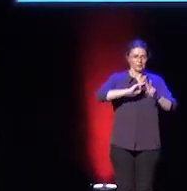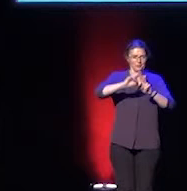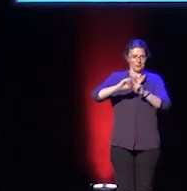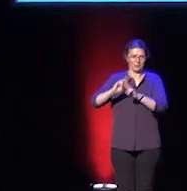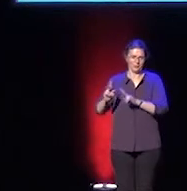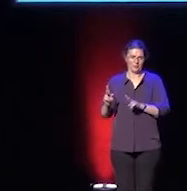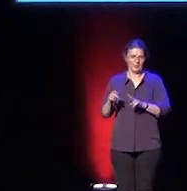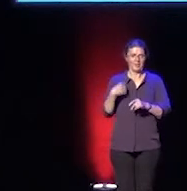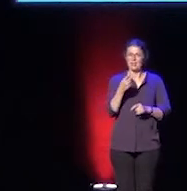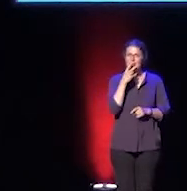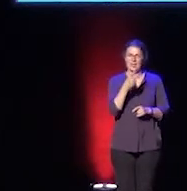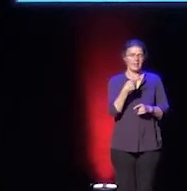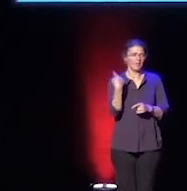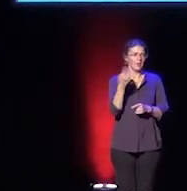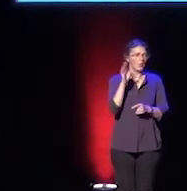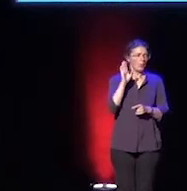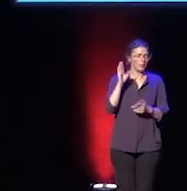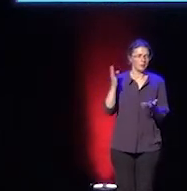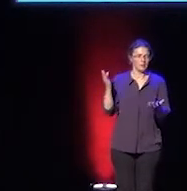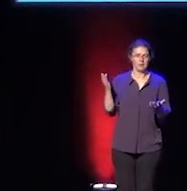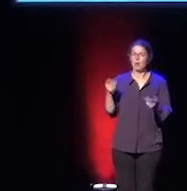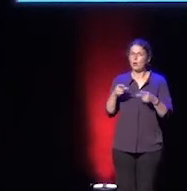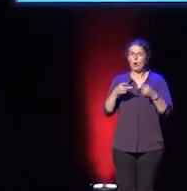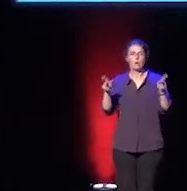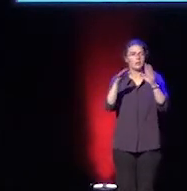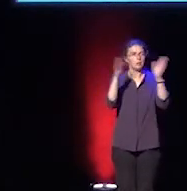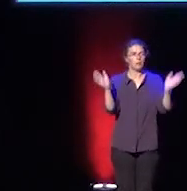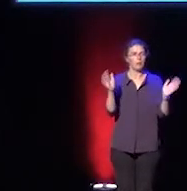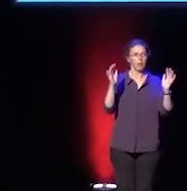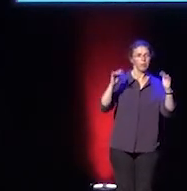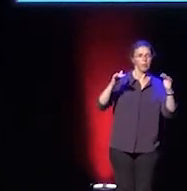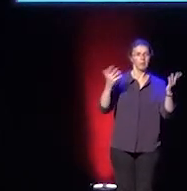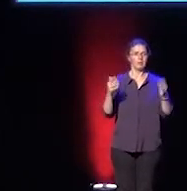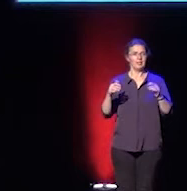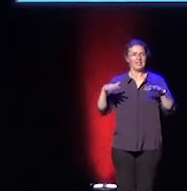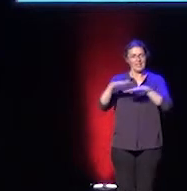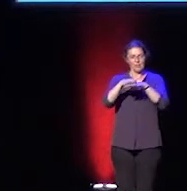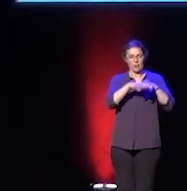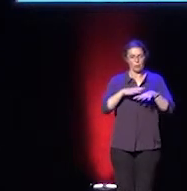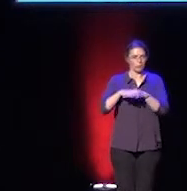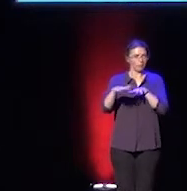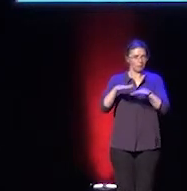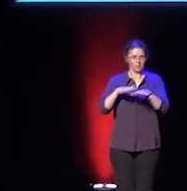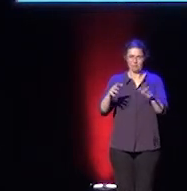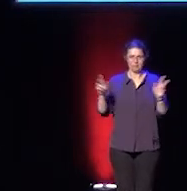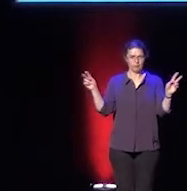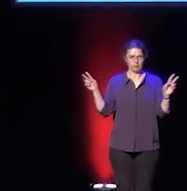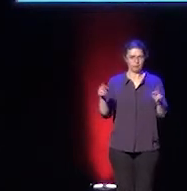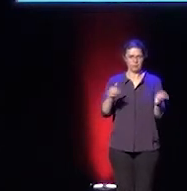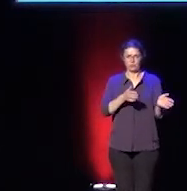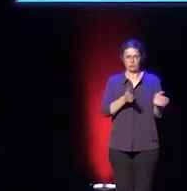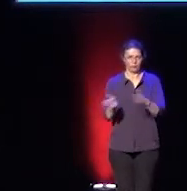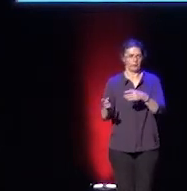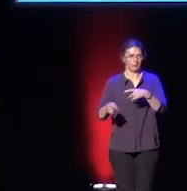sehen, hören, wie öffentliche Gebäude, wie die Infrastruktur vor die Hunde geht, wenn man